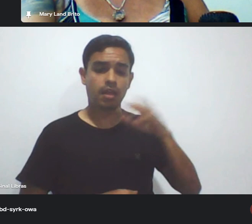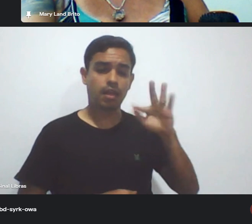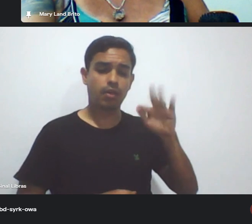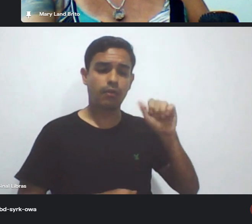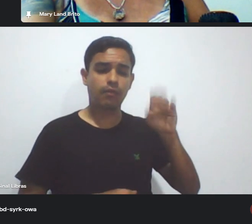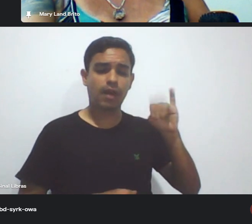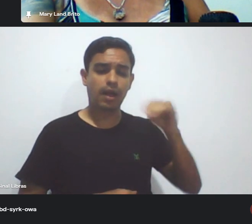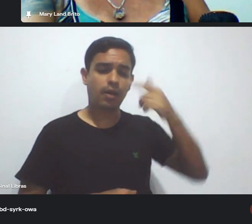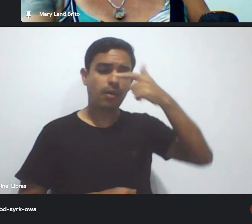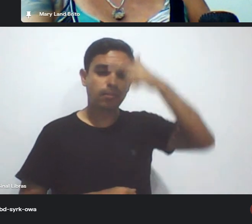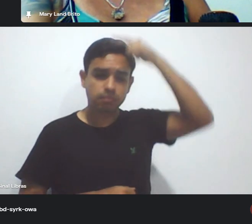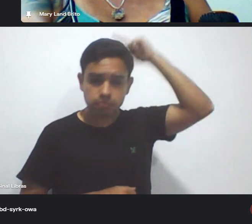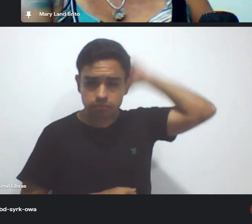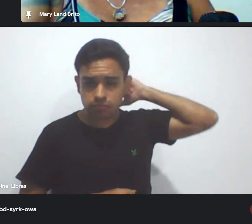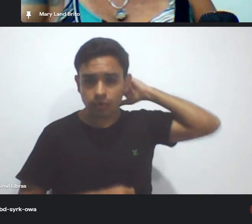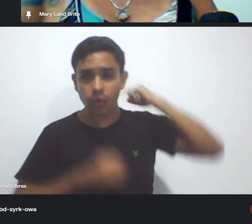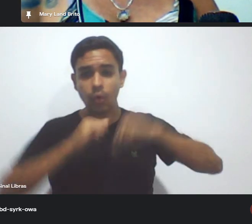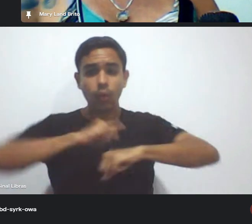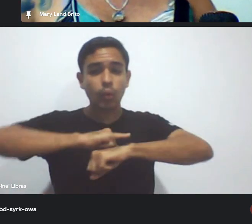gordo, nariz grande,